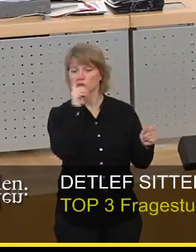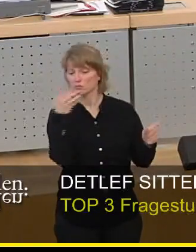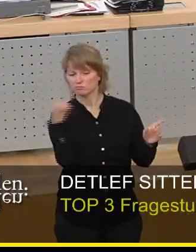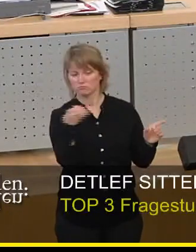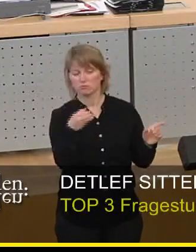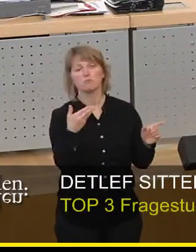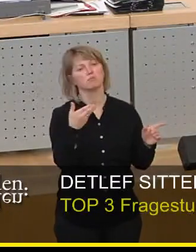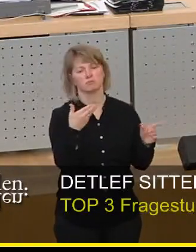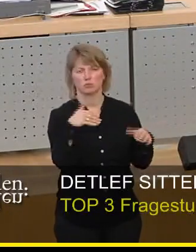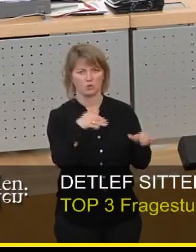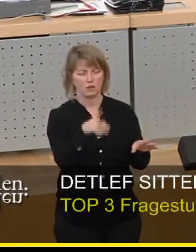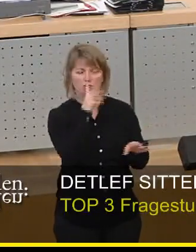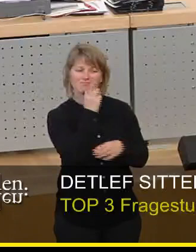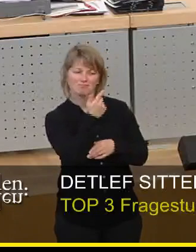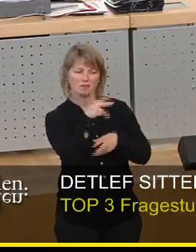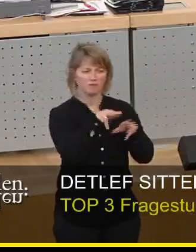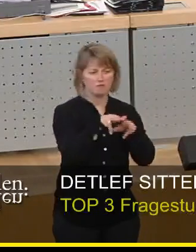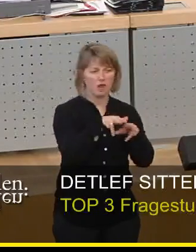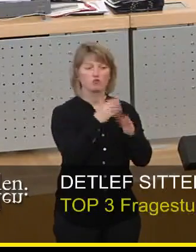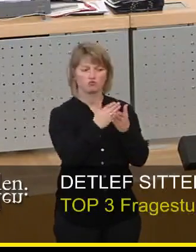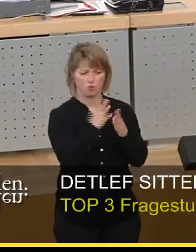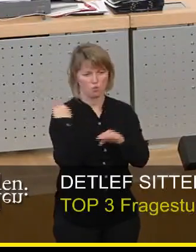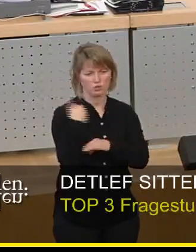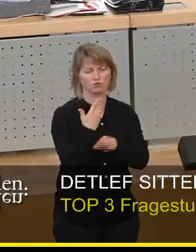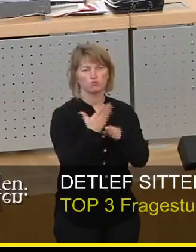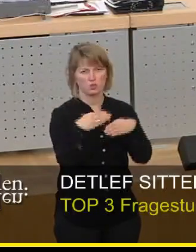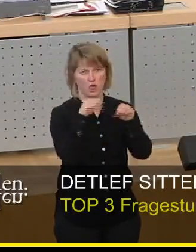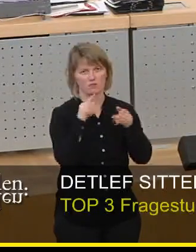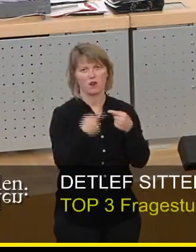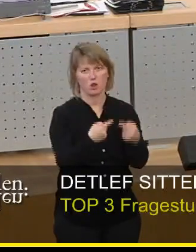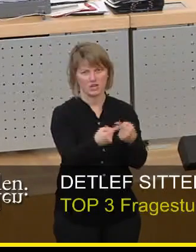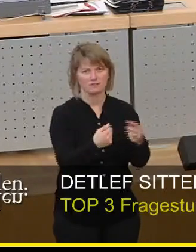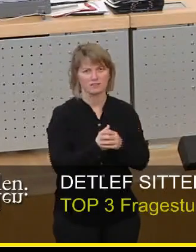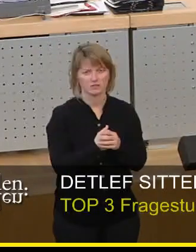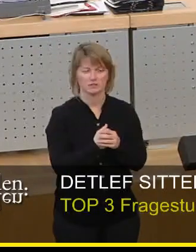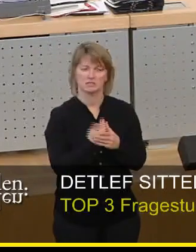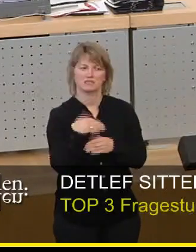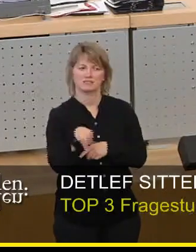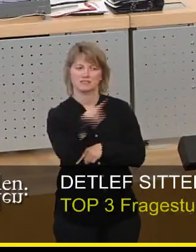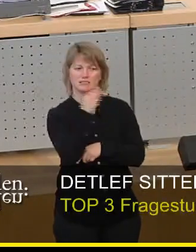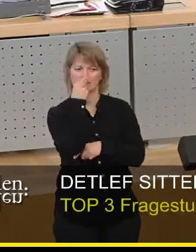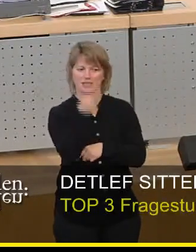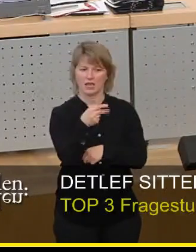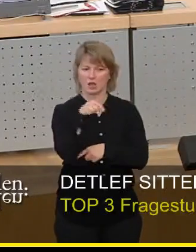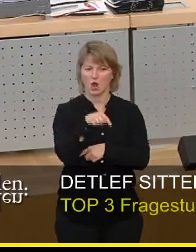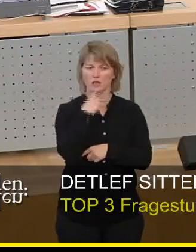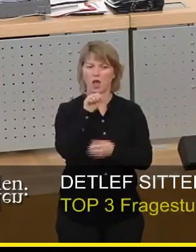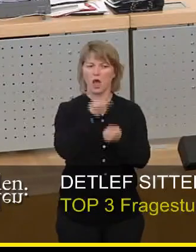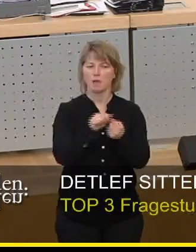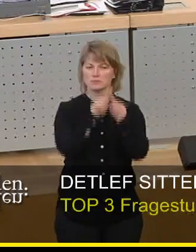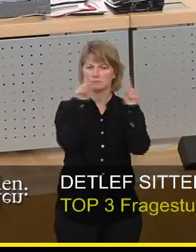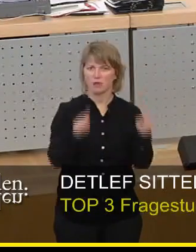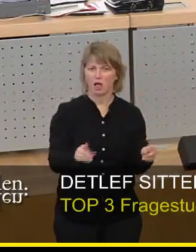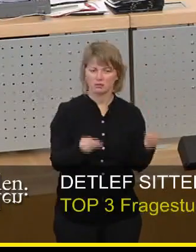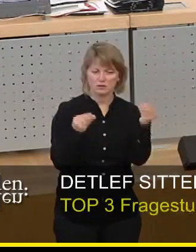nicht vollständig. Einzelne Verfahren hierzu haben auch begonnen. Sie werden auch gesehen haben, im heutigen Amtsblatt haben